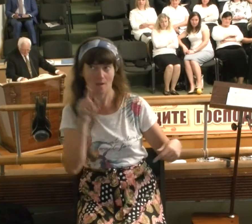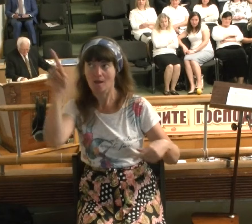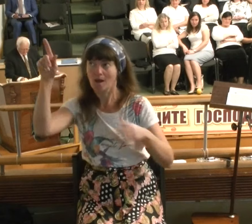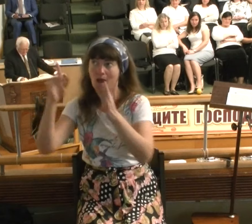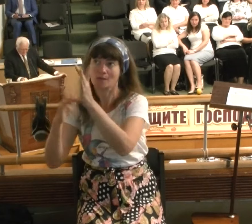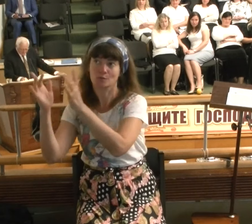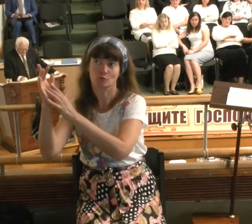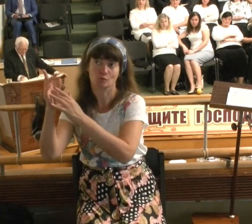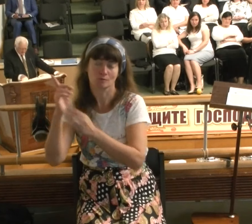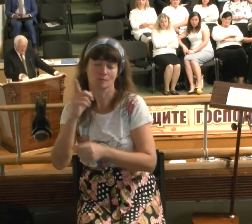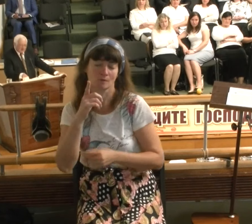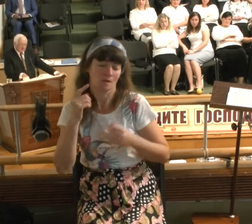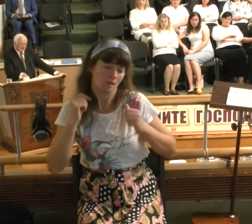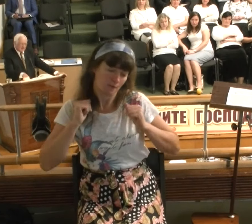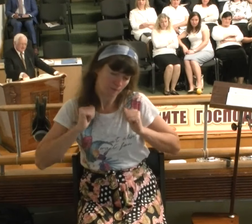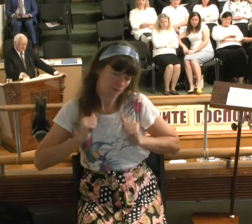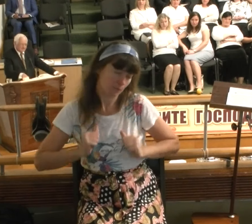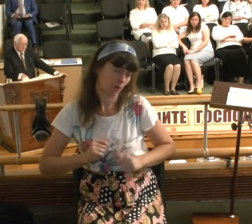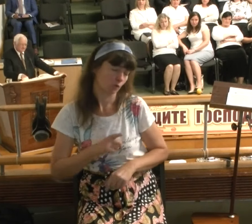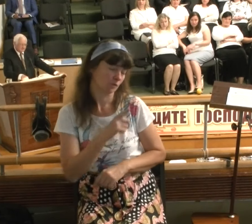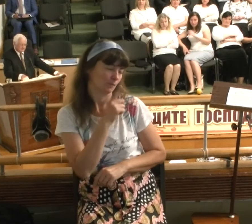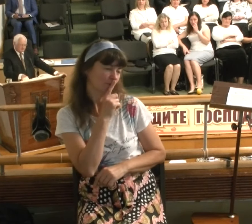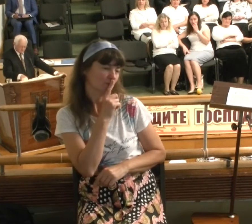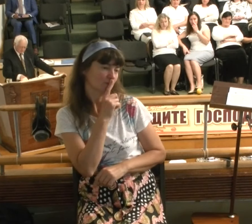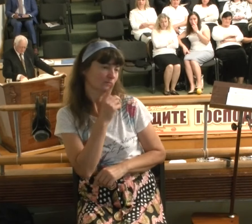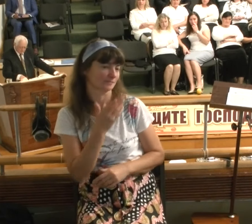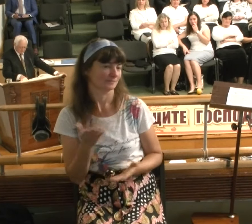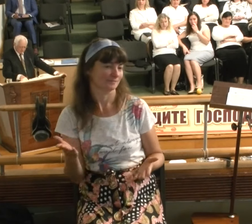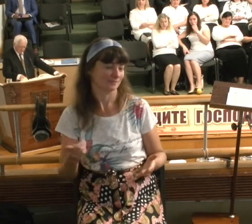с 20 по 25 стих.